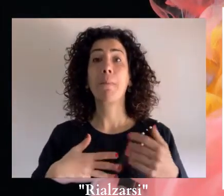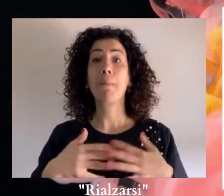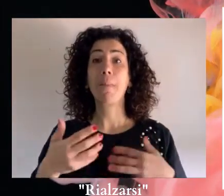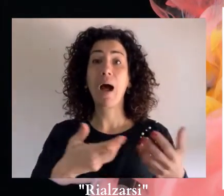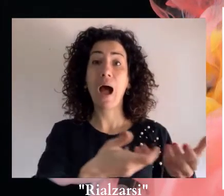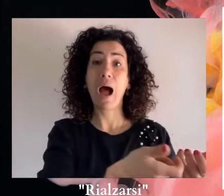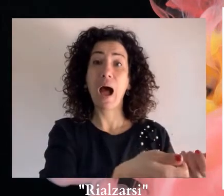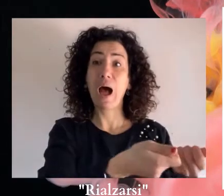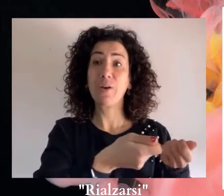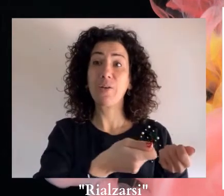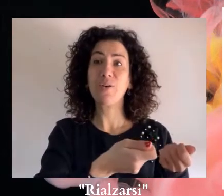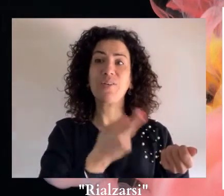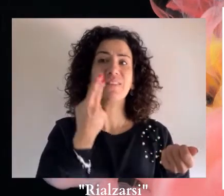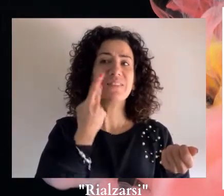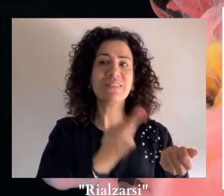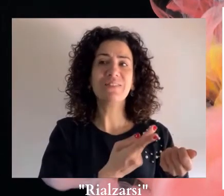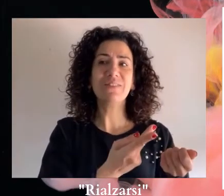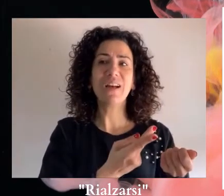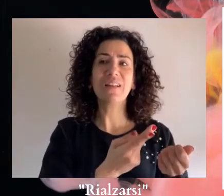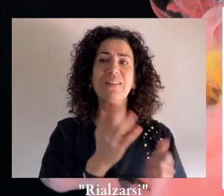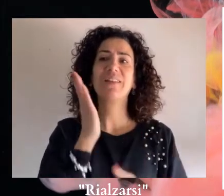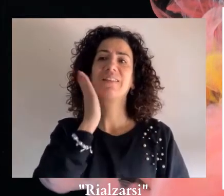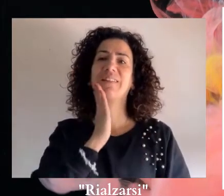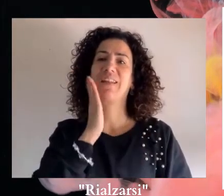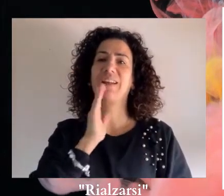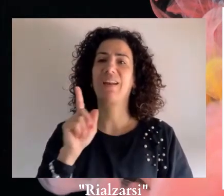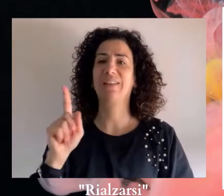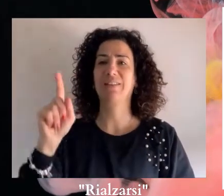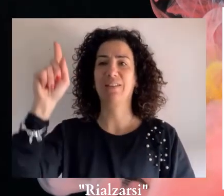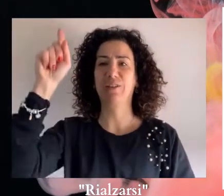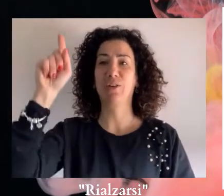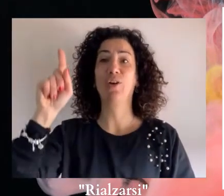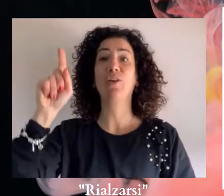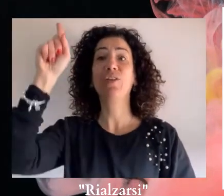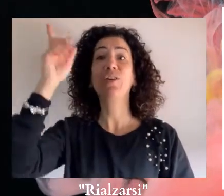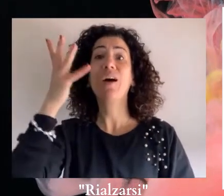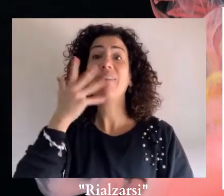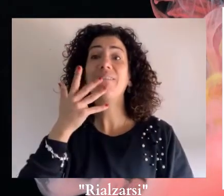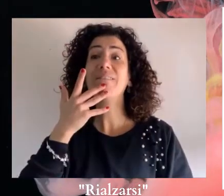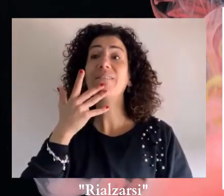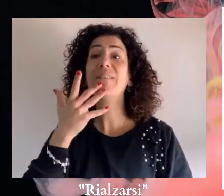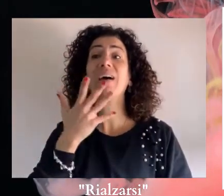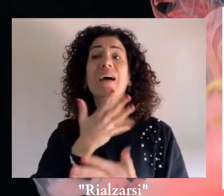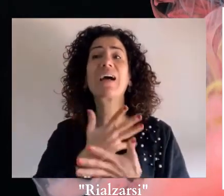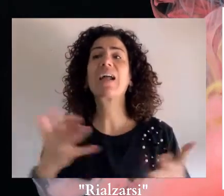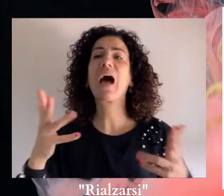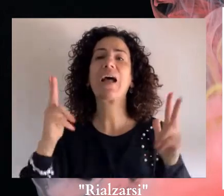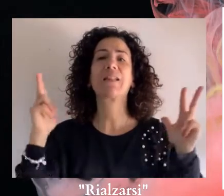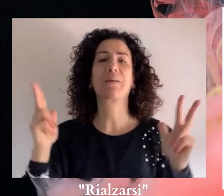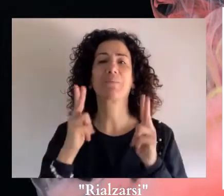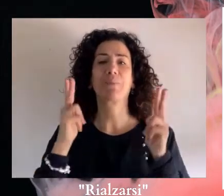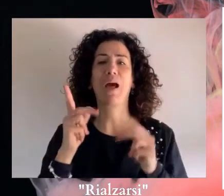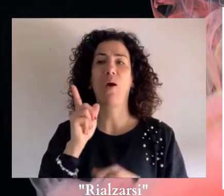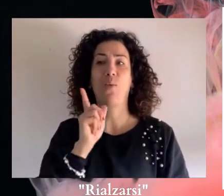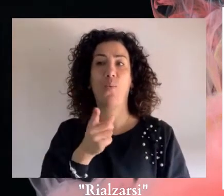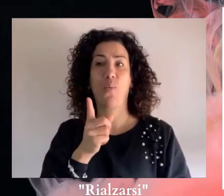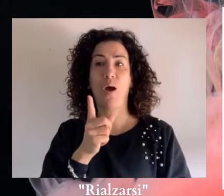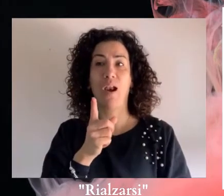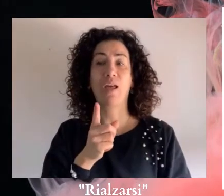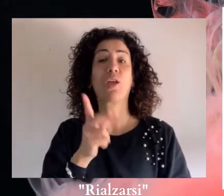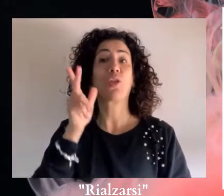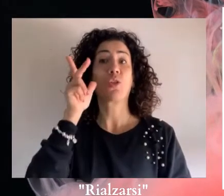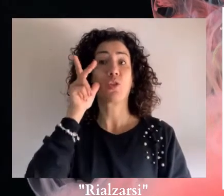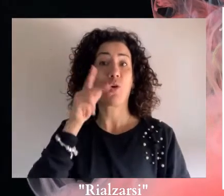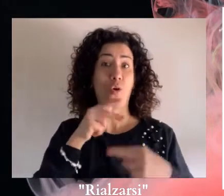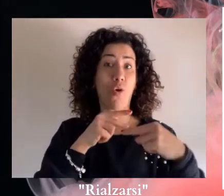In quel prendere per mano possiamo cogliere tutta la tenerezza di un Dio che per realizzare il